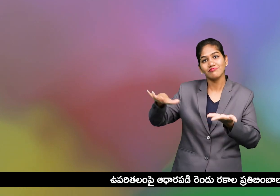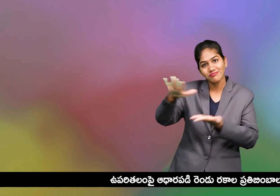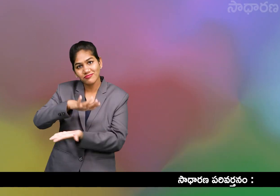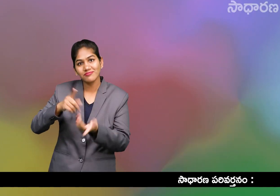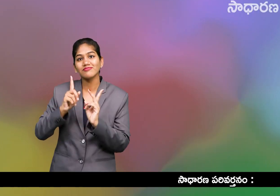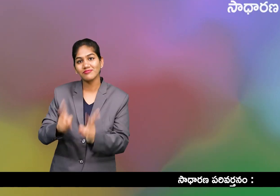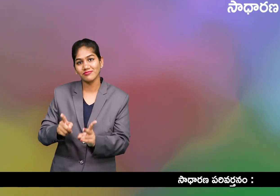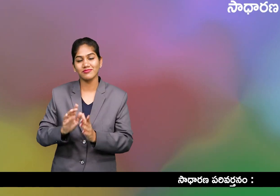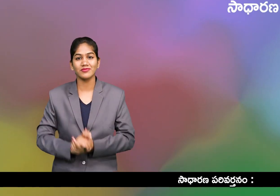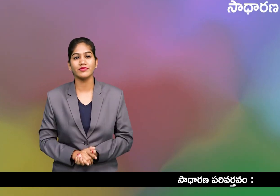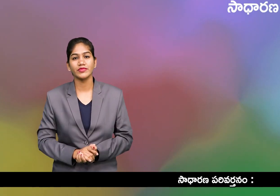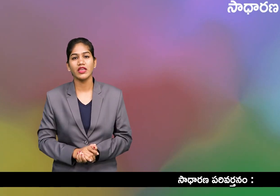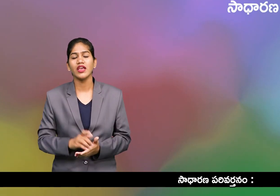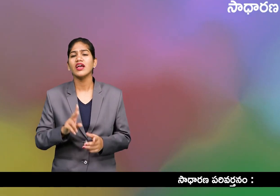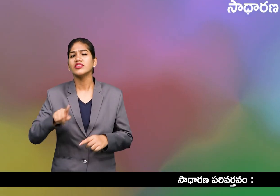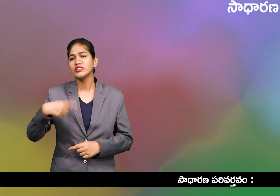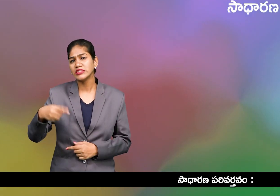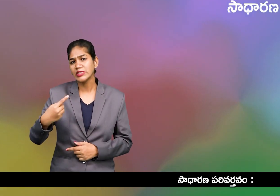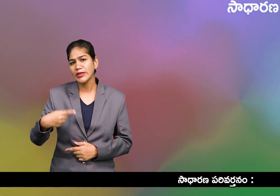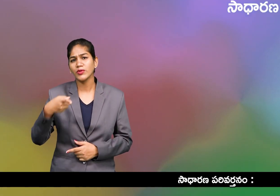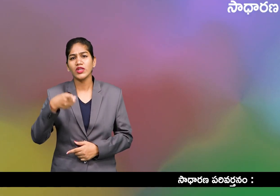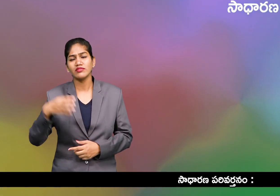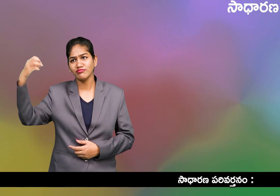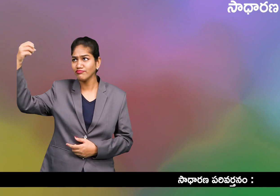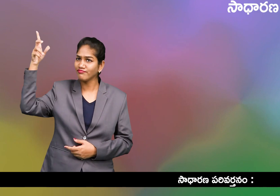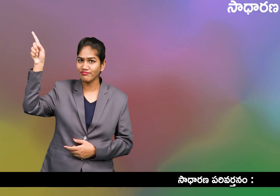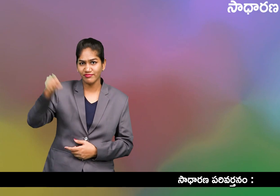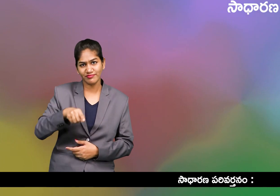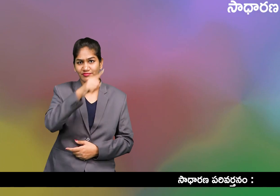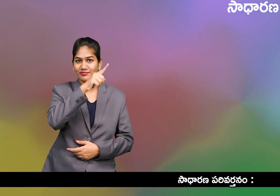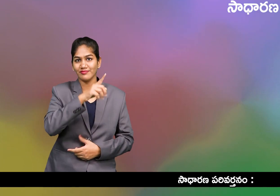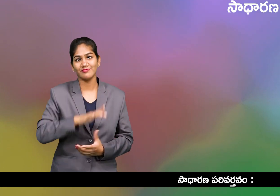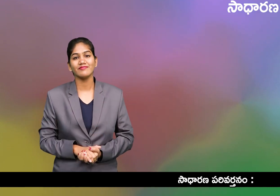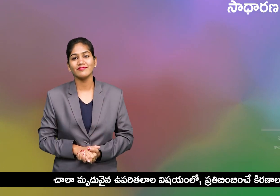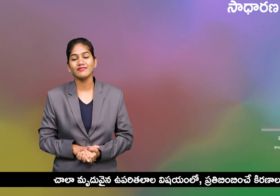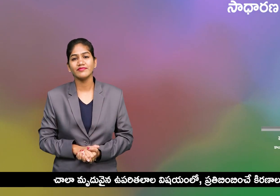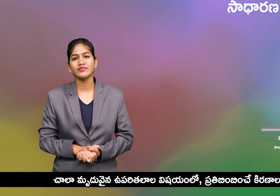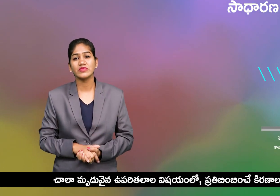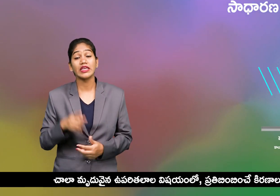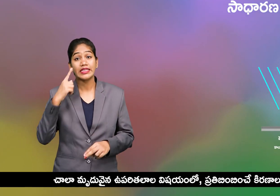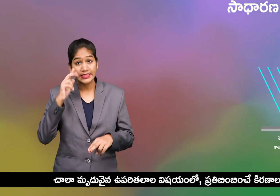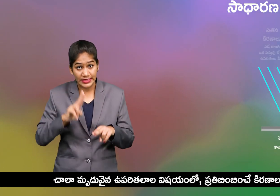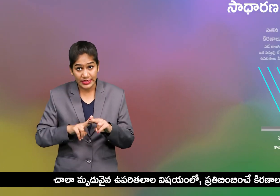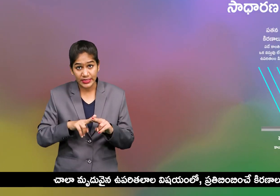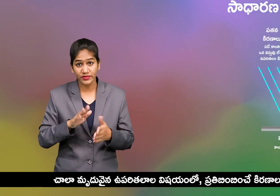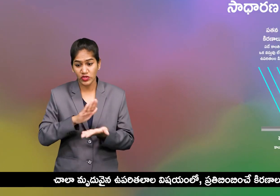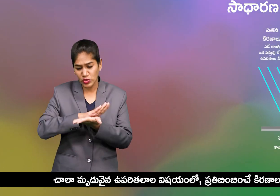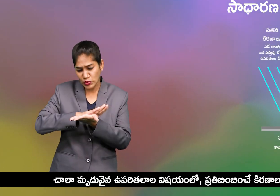సాధారణ పరివర్తనం. చాలా మృదువైన ఉపరితలాల